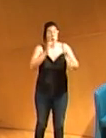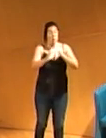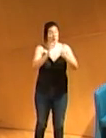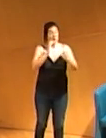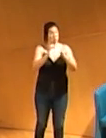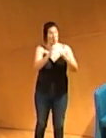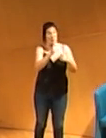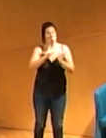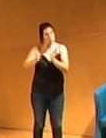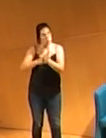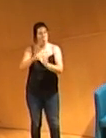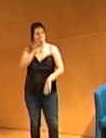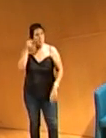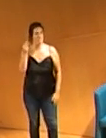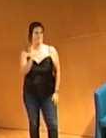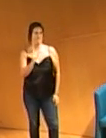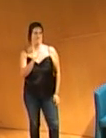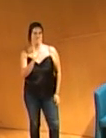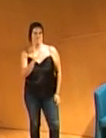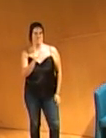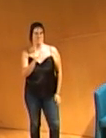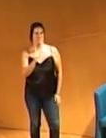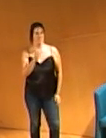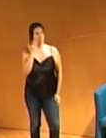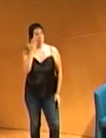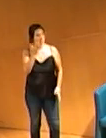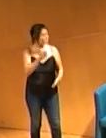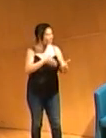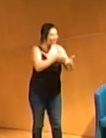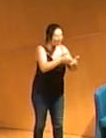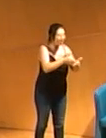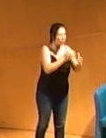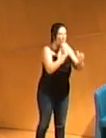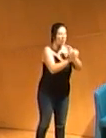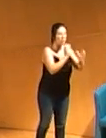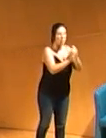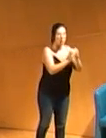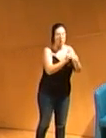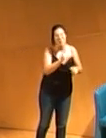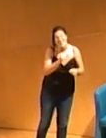que les personnes qui ont un handicap de communication, elles puissent parler. Et ça, il y a 20 ans, on n'entendait pas.